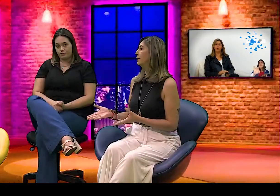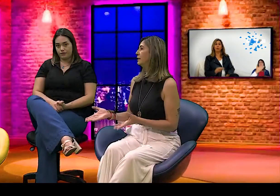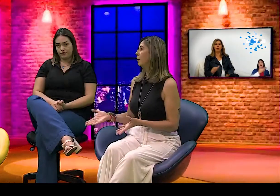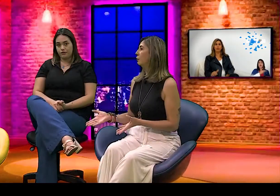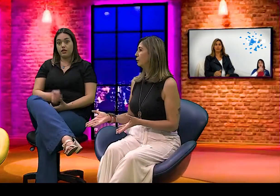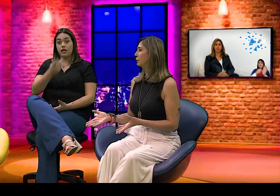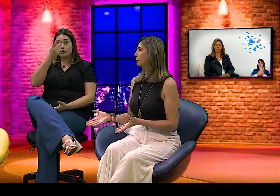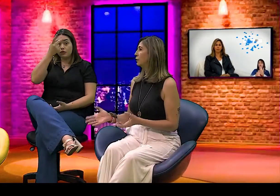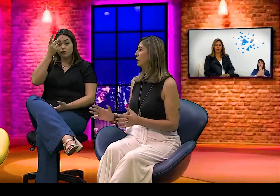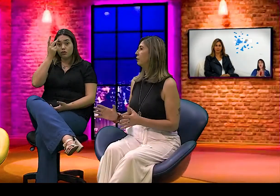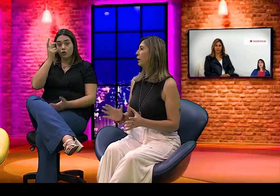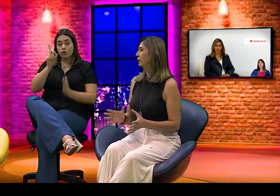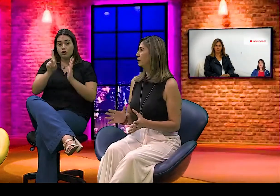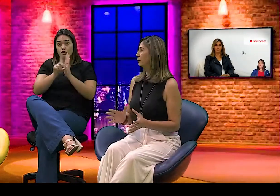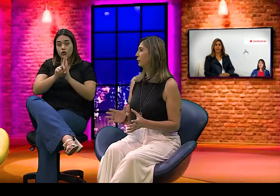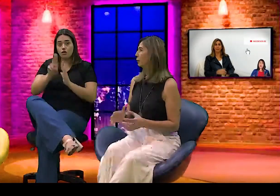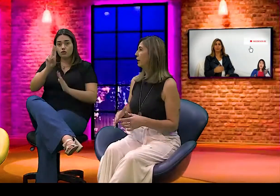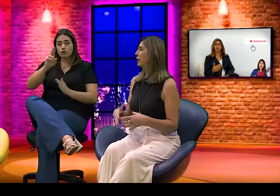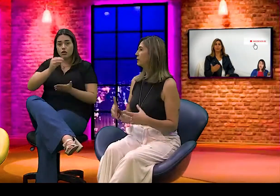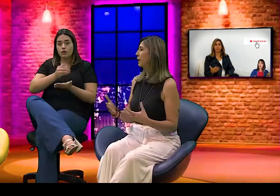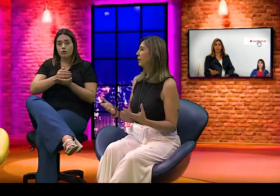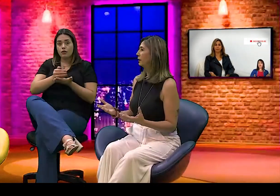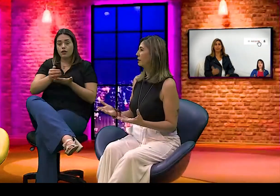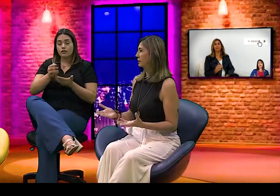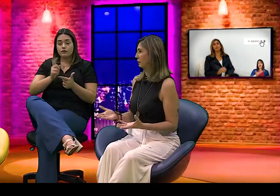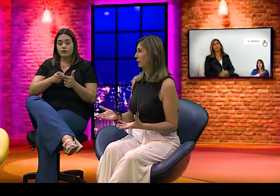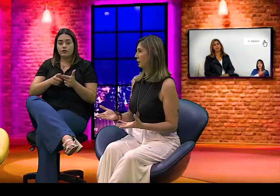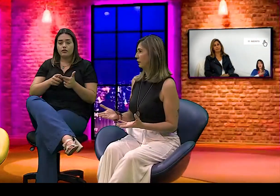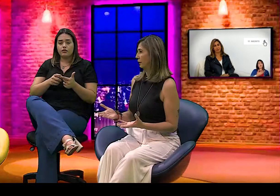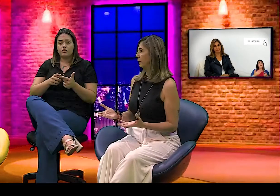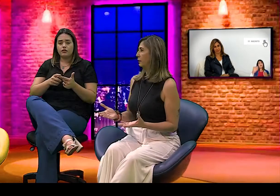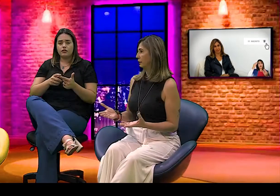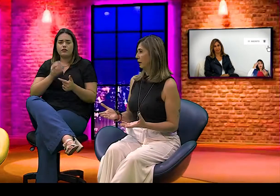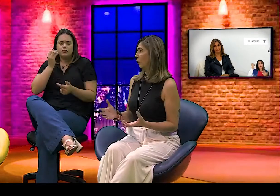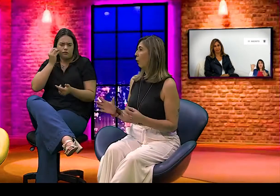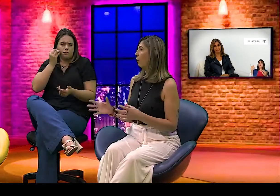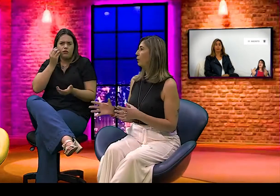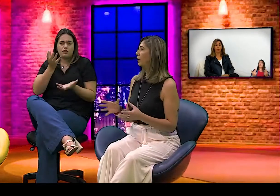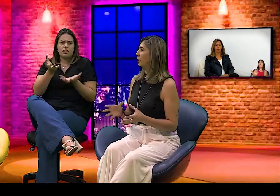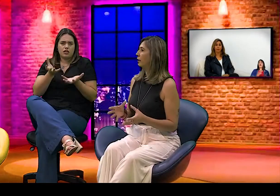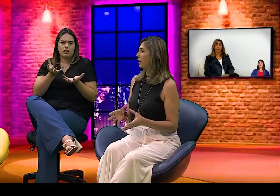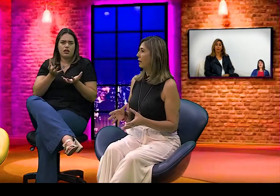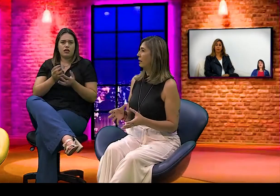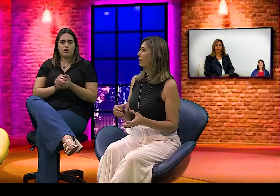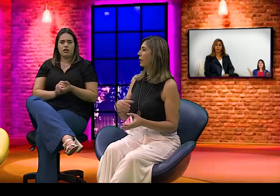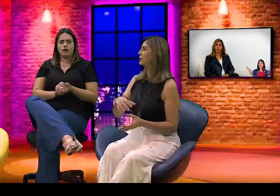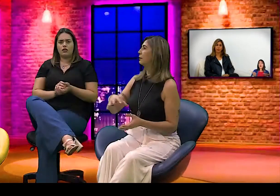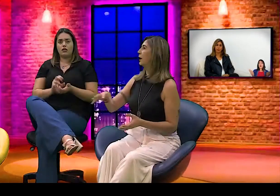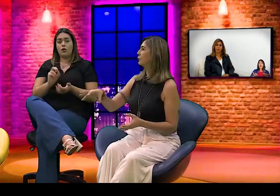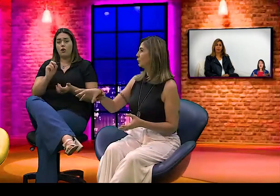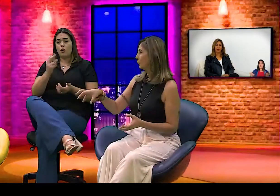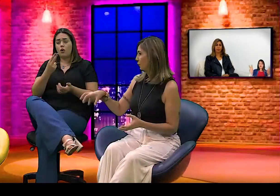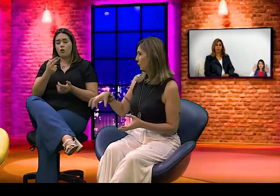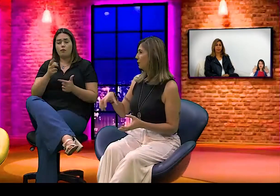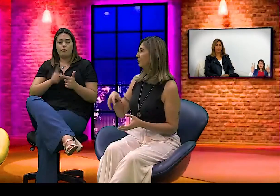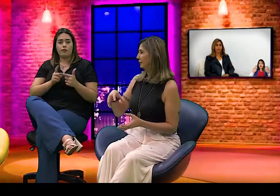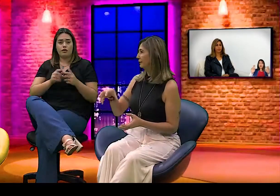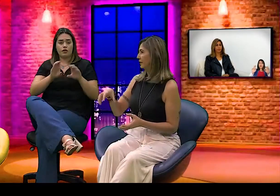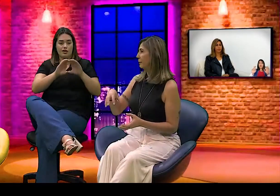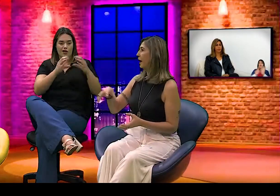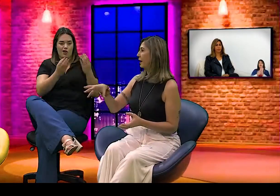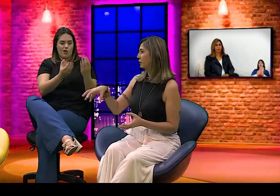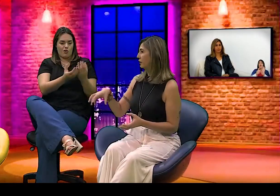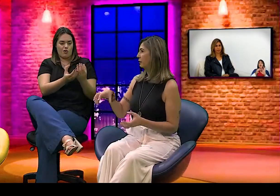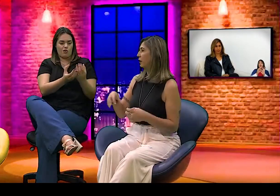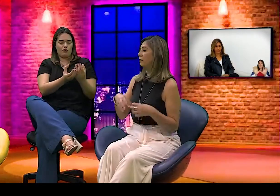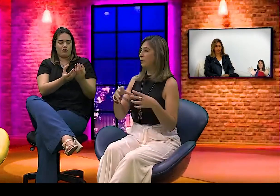costumam iniciar o uso geralmente por uma experimentação, né? Ou porque quer participar de um grupo,